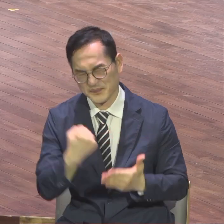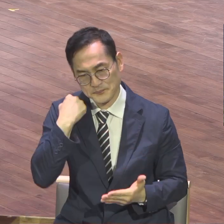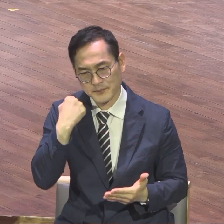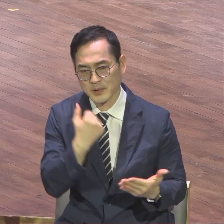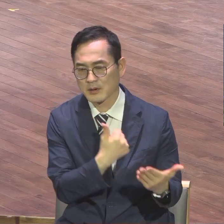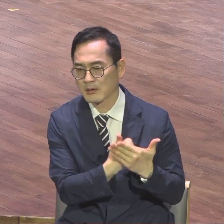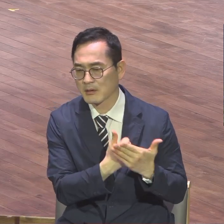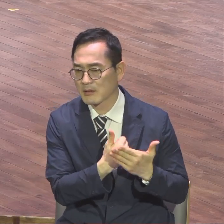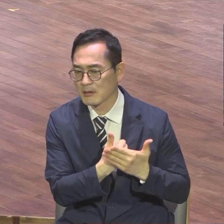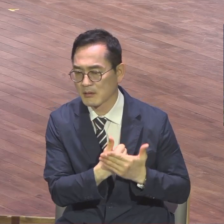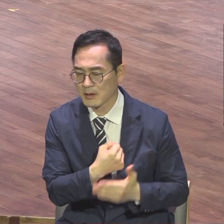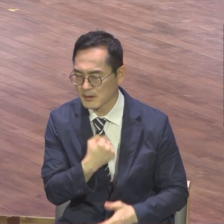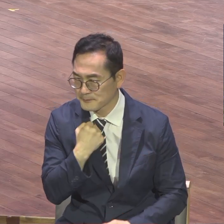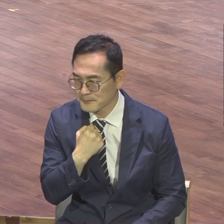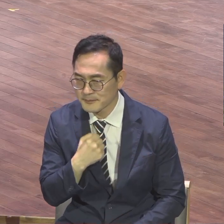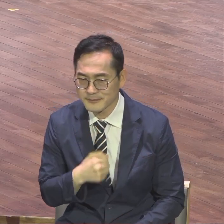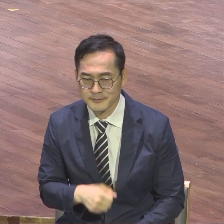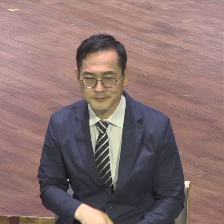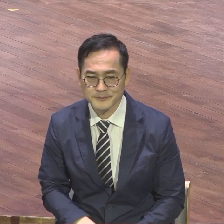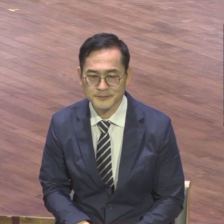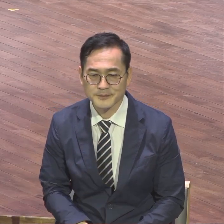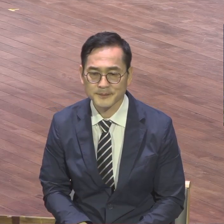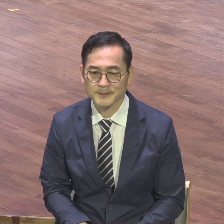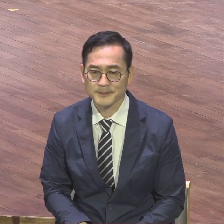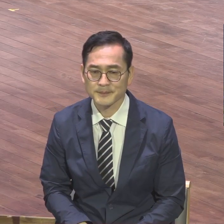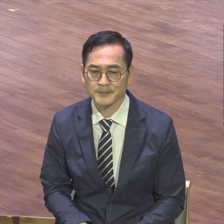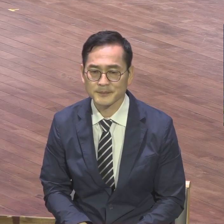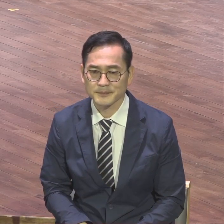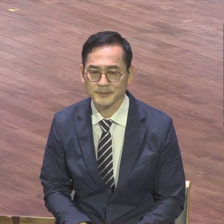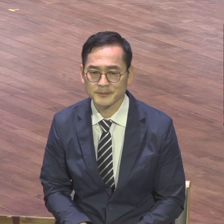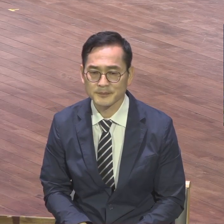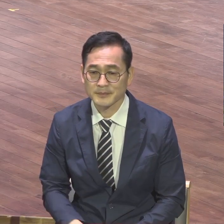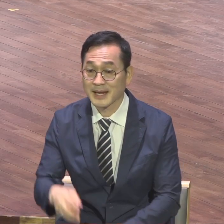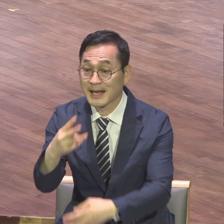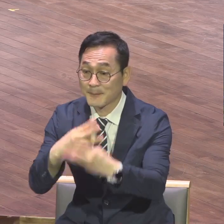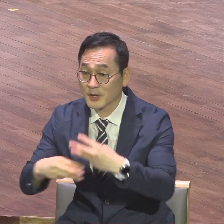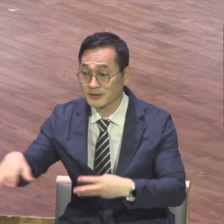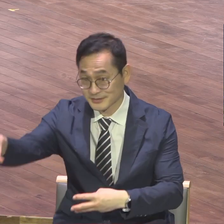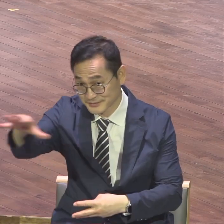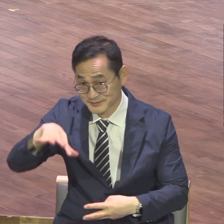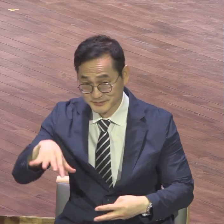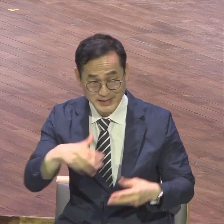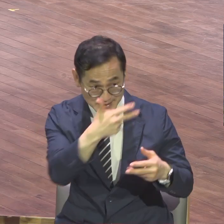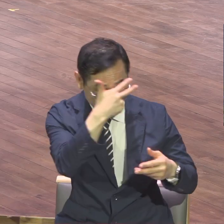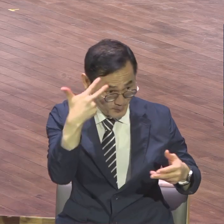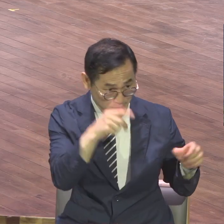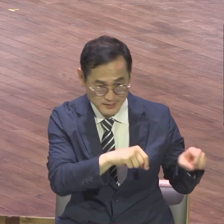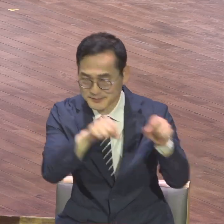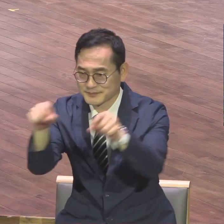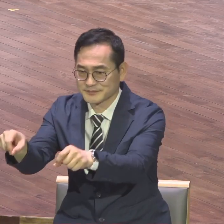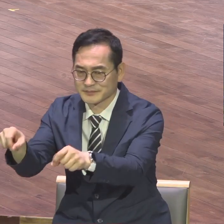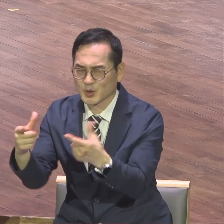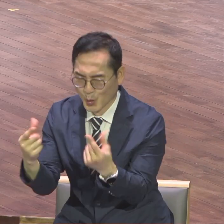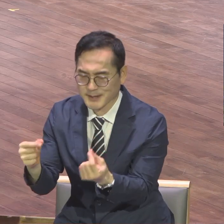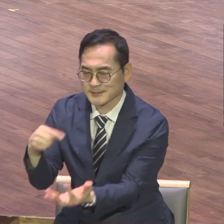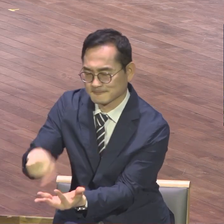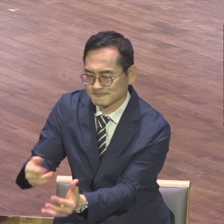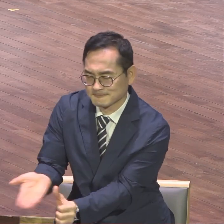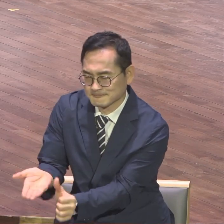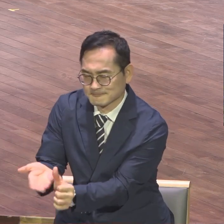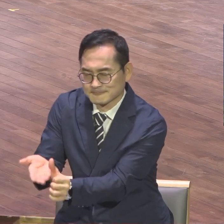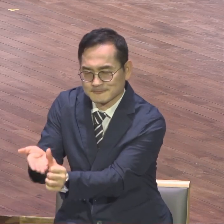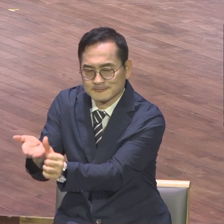했습니다. 본문을 통해서 우리의 렘넌트들을 디모데처럼 시대적인 복음운동의 주역으로